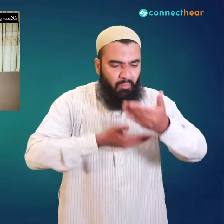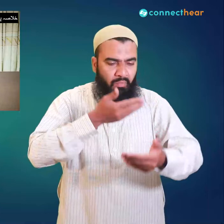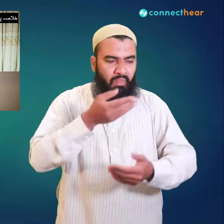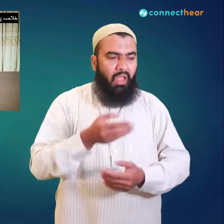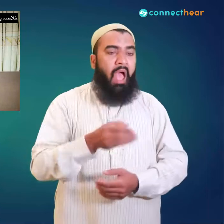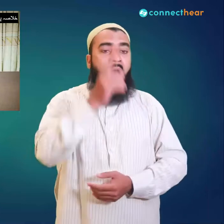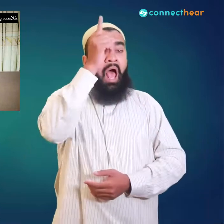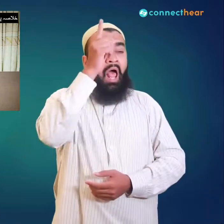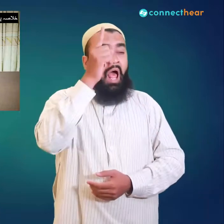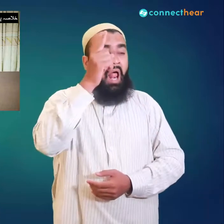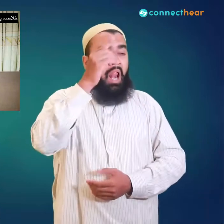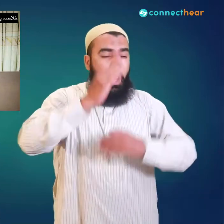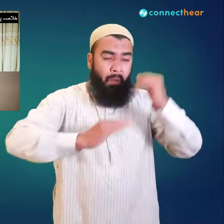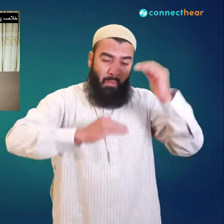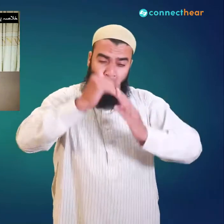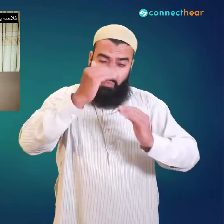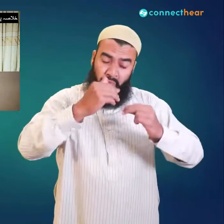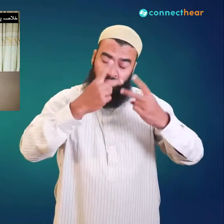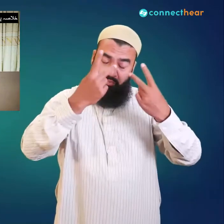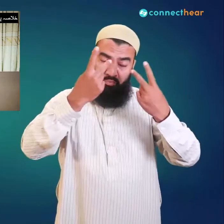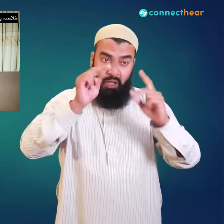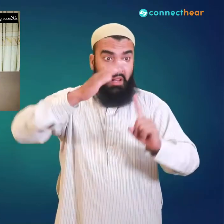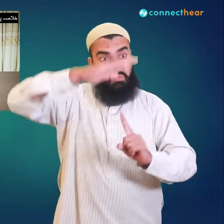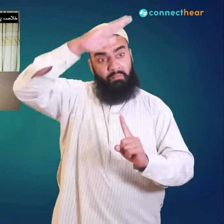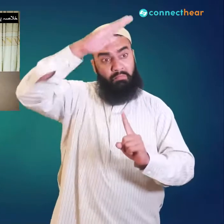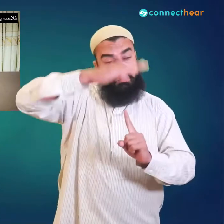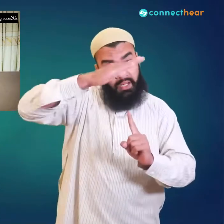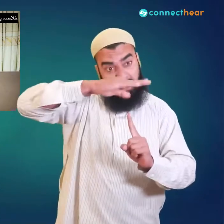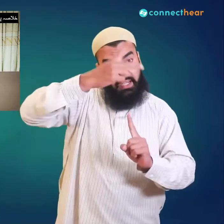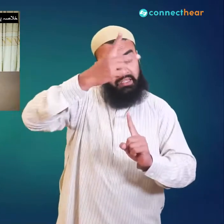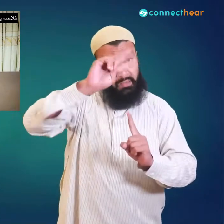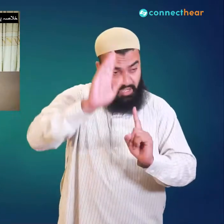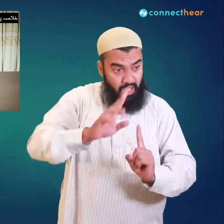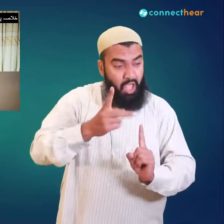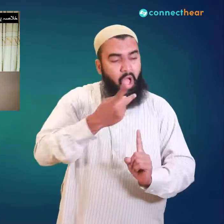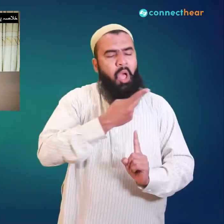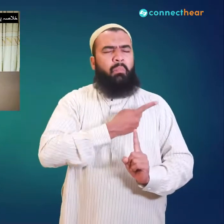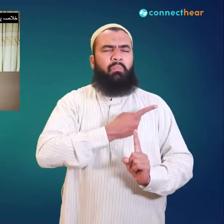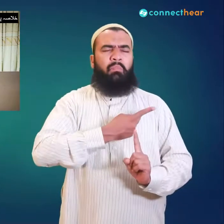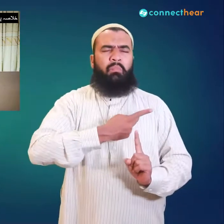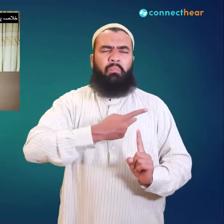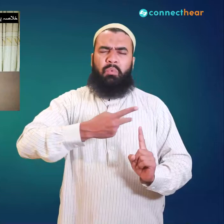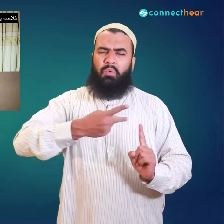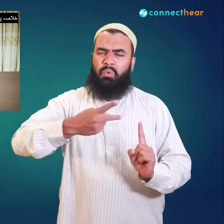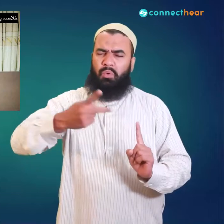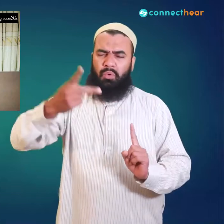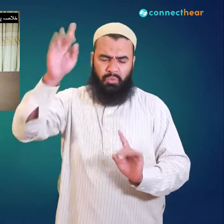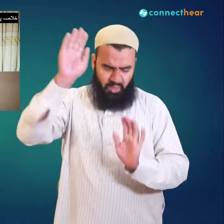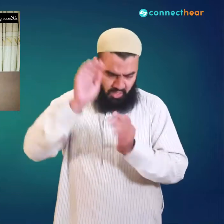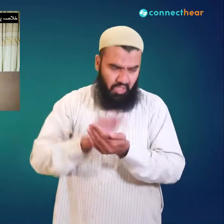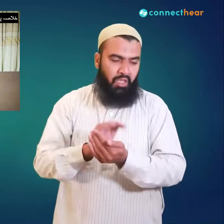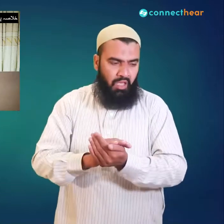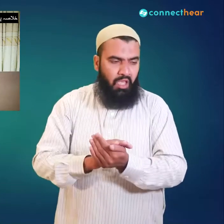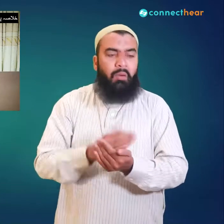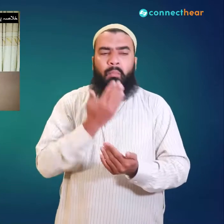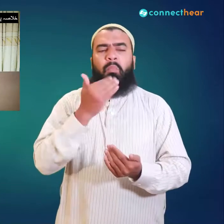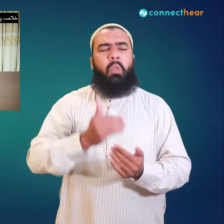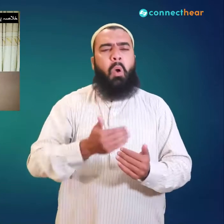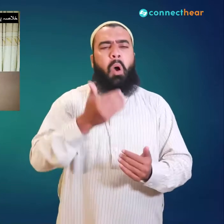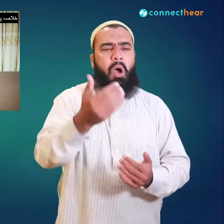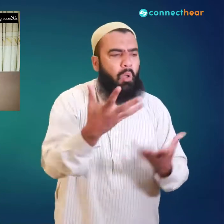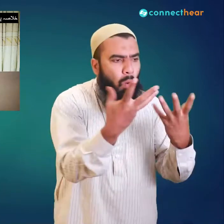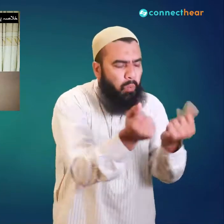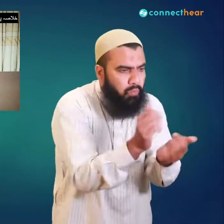انعام اور اپنے عطا کو قائم اور باقی رکھنے کا ضابطہ بیان فرما دیا کہ اللہ کسی بھی قوم